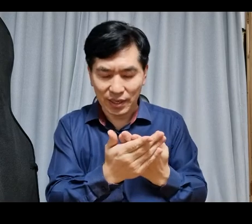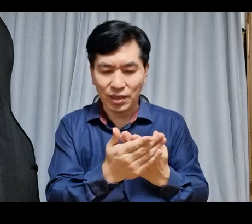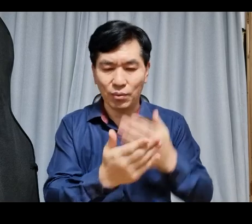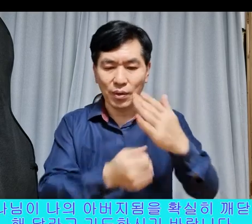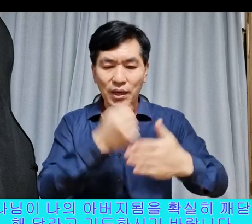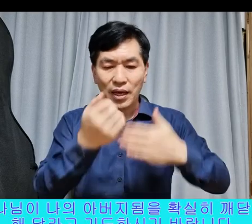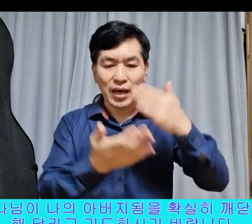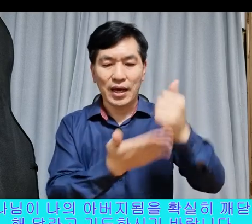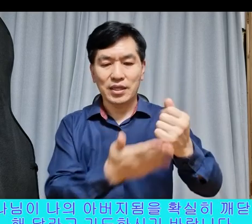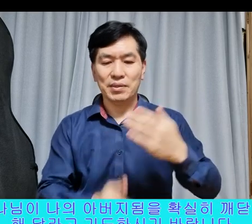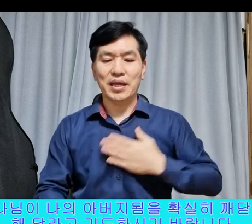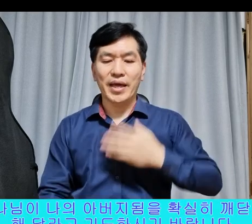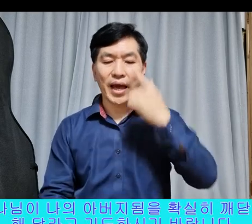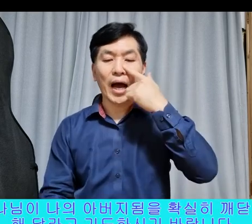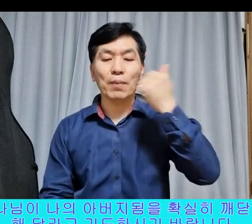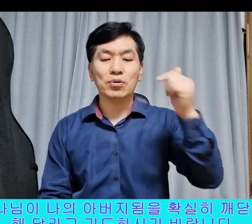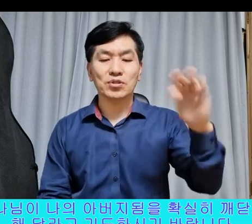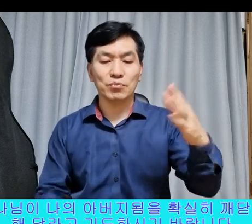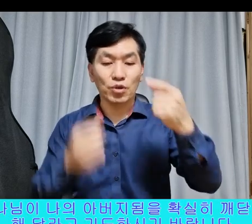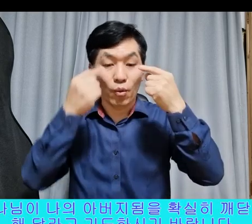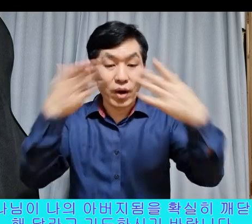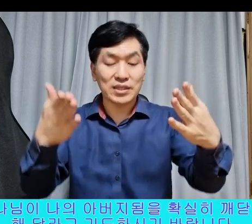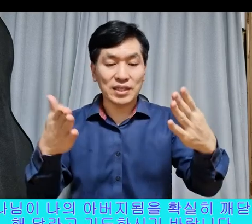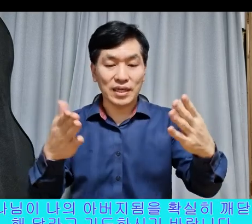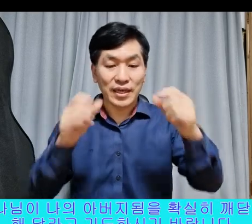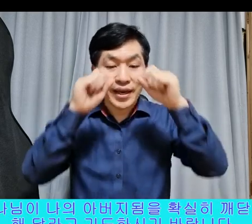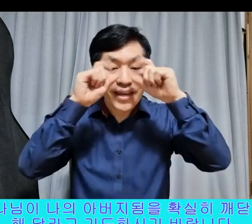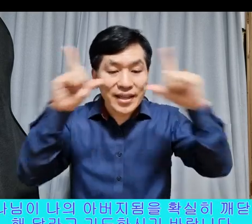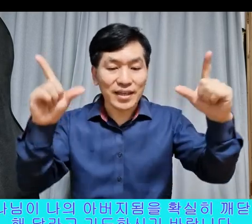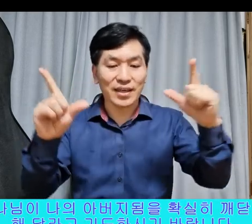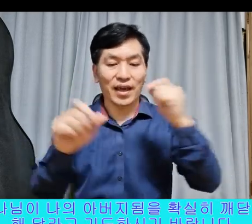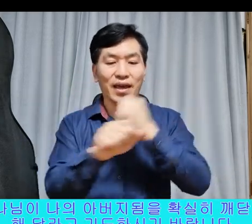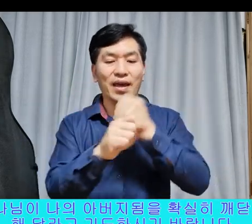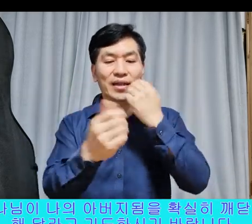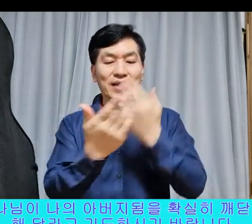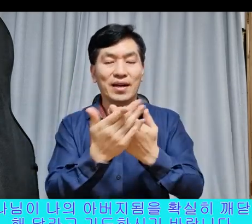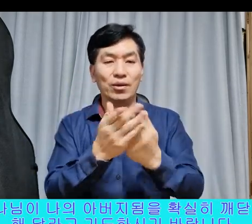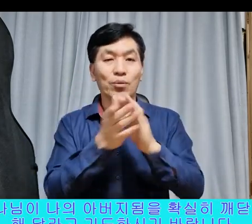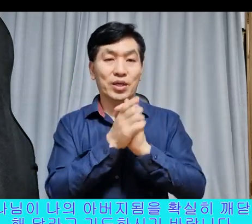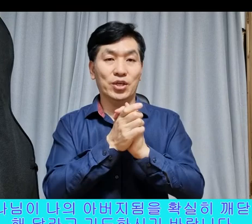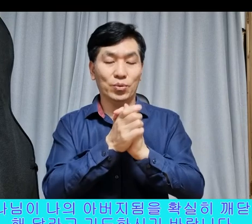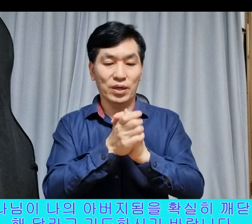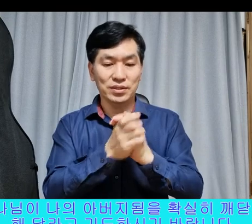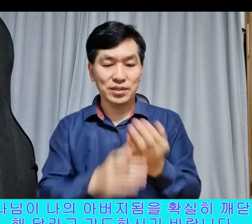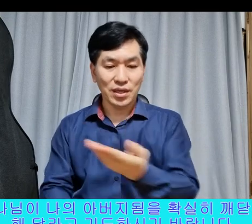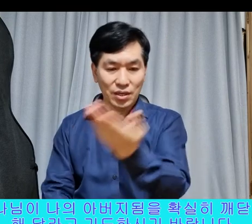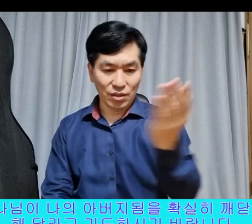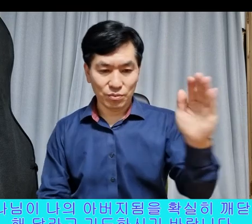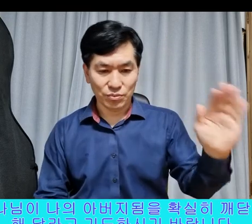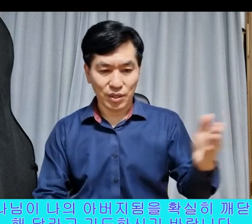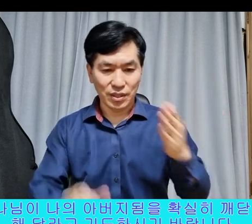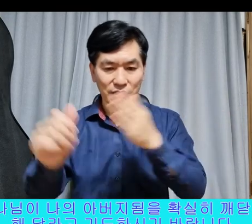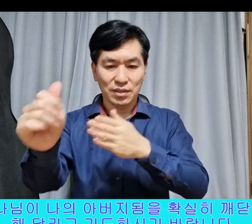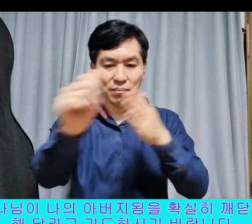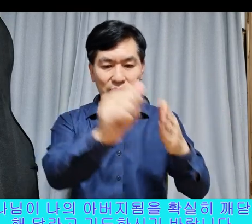달라고 하나님이 나의 아버지 됨을 확실히 깨닫게 해 달라고 기도하는 여러분 되기를